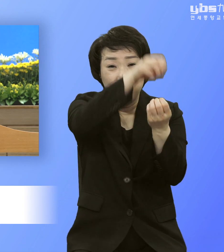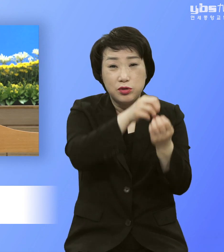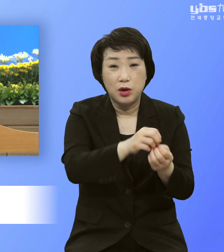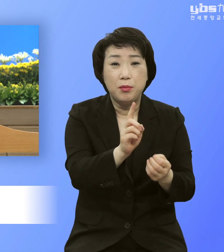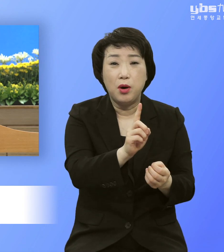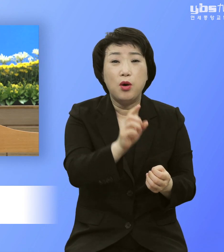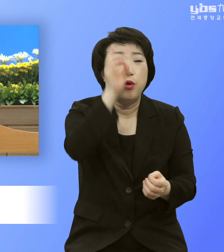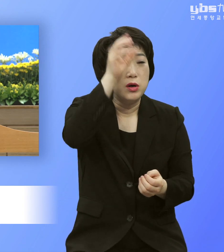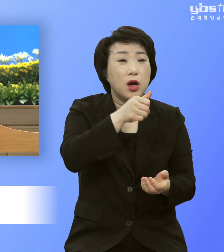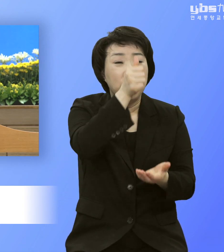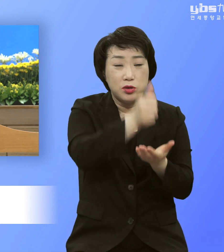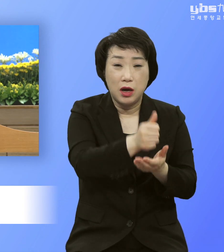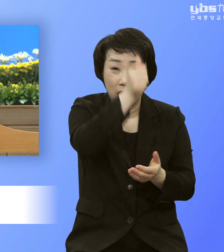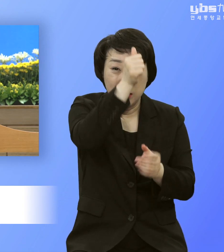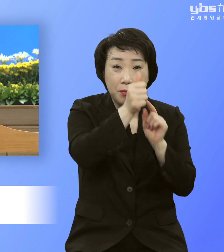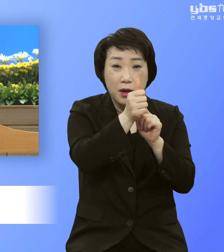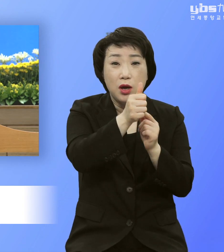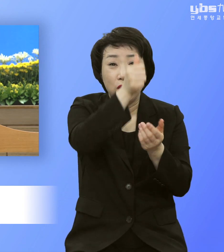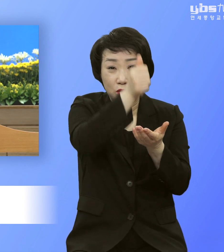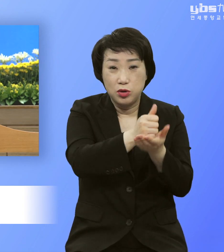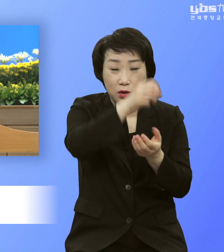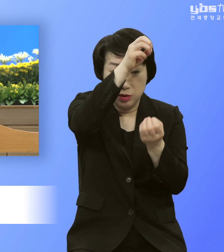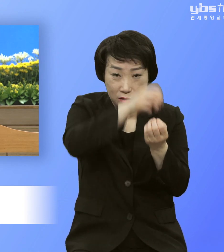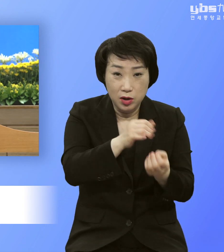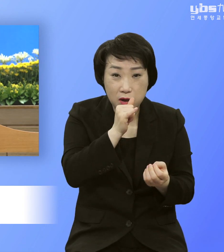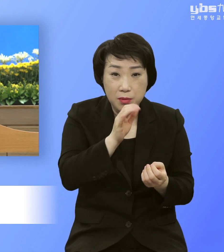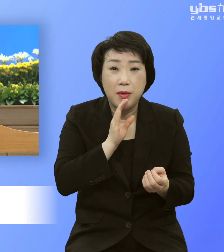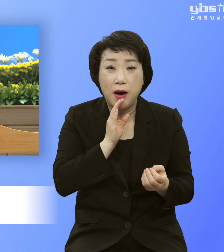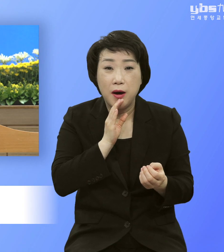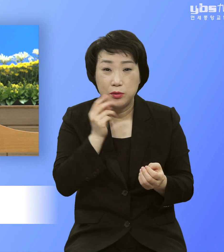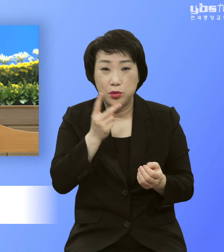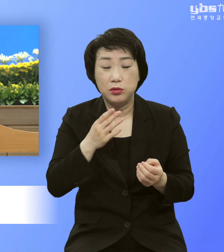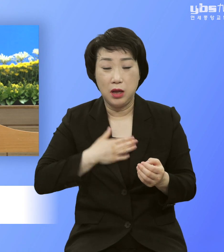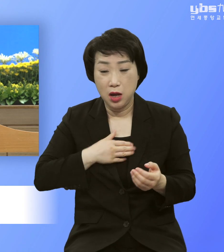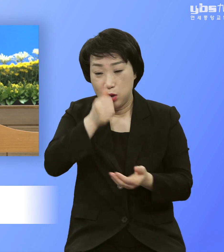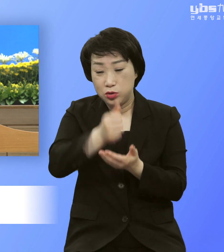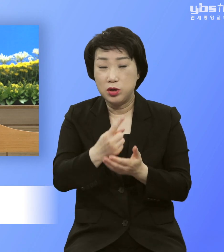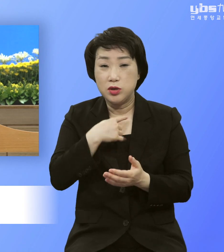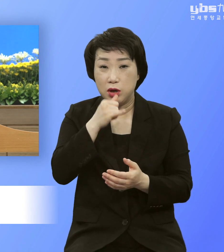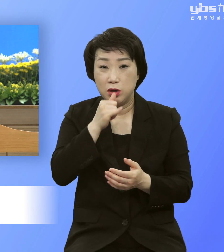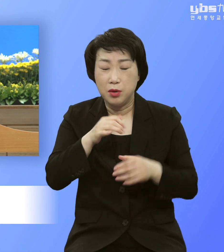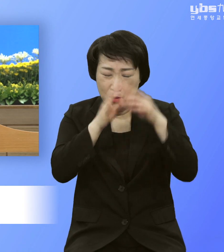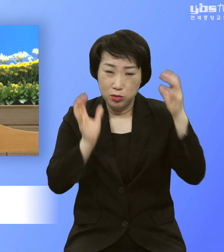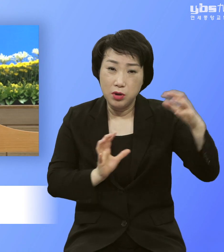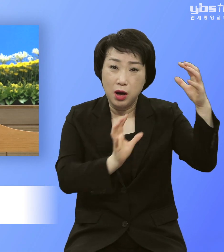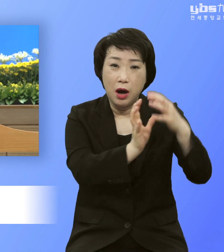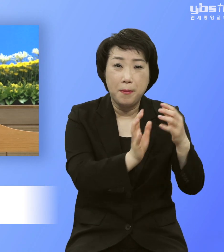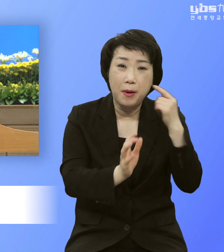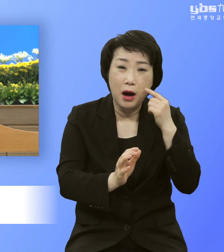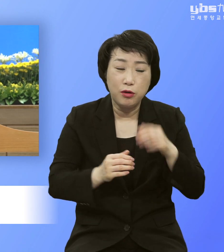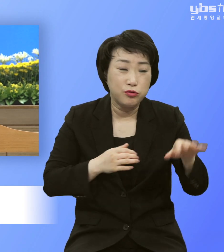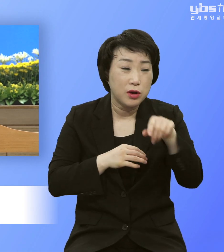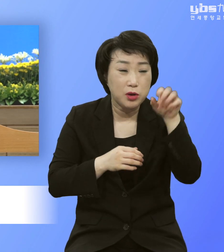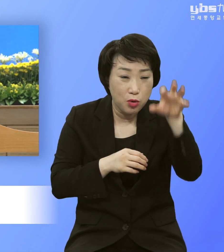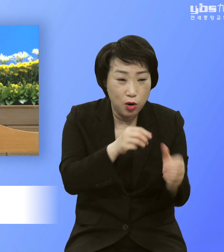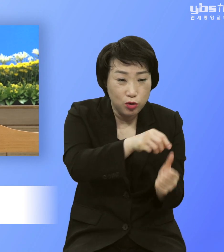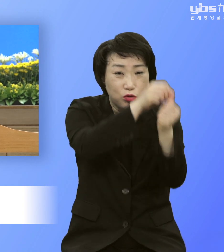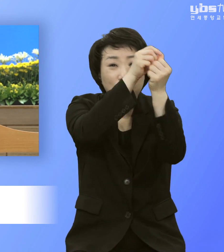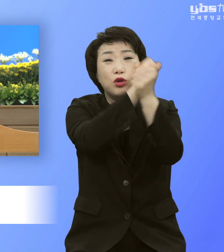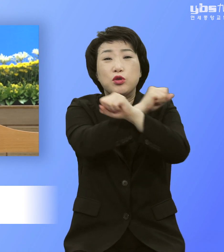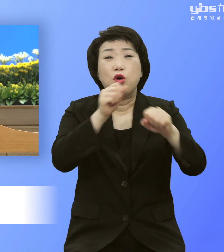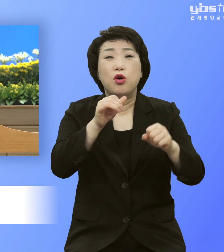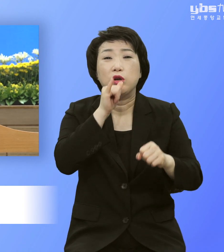아담의 죄로부터. 근데 우리의 자범죄까지 다 합쳐서 구속된 것은 금이나